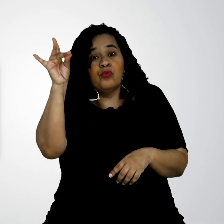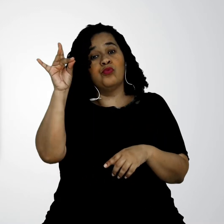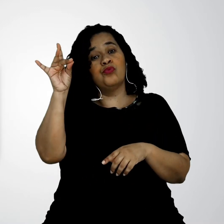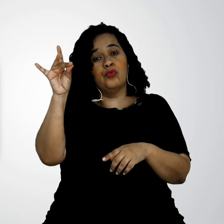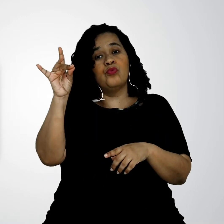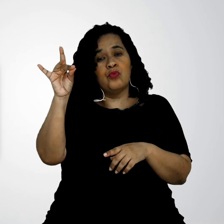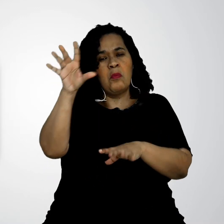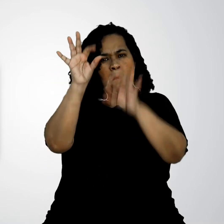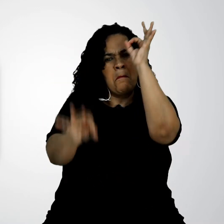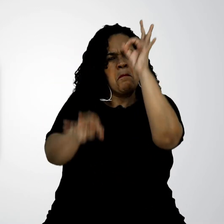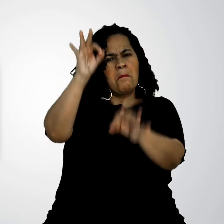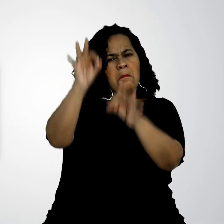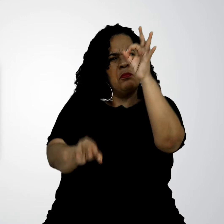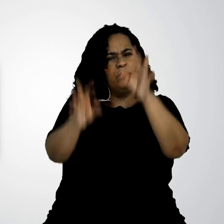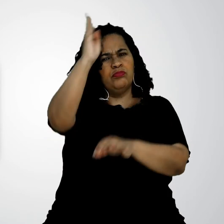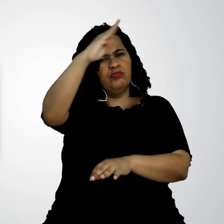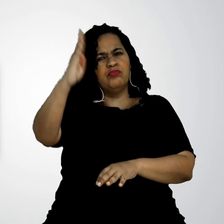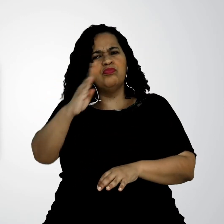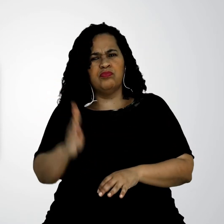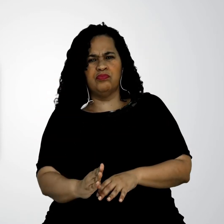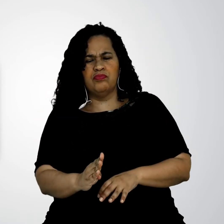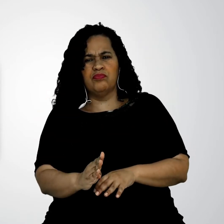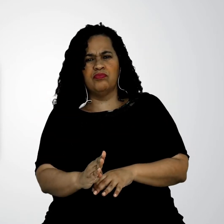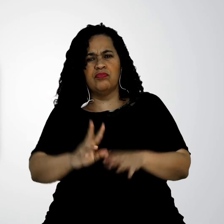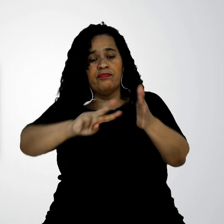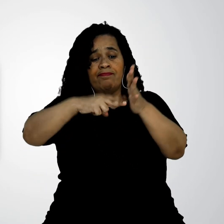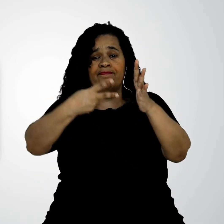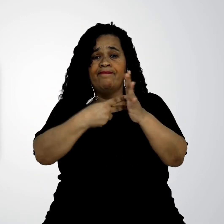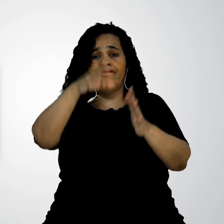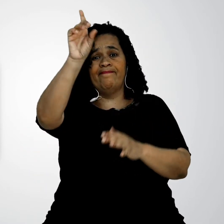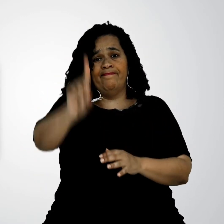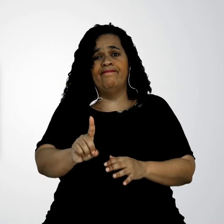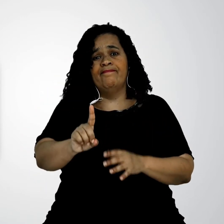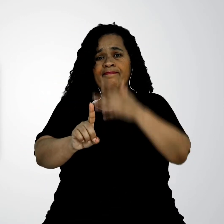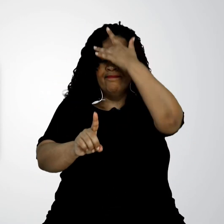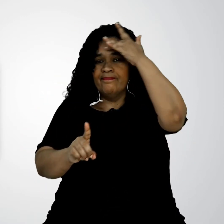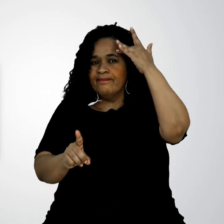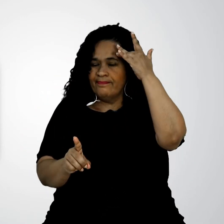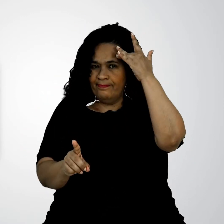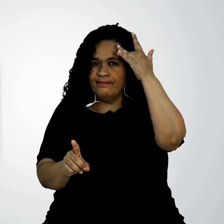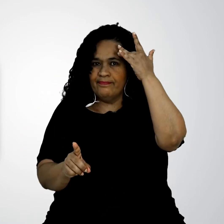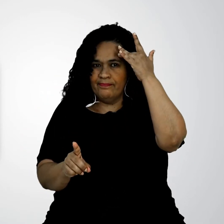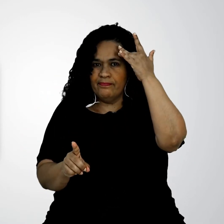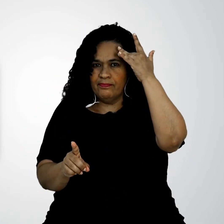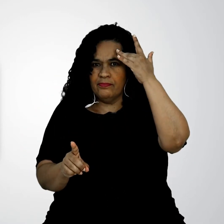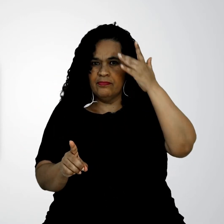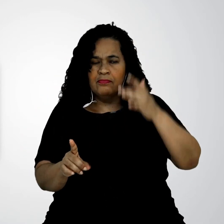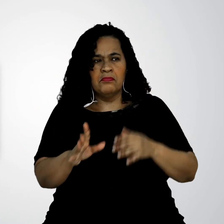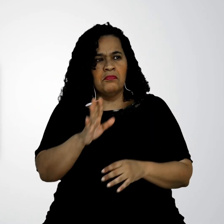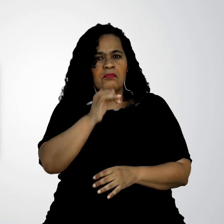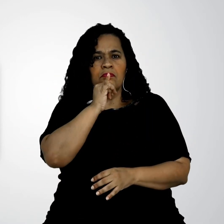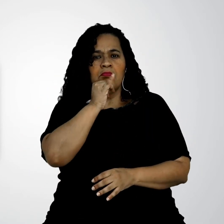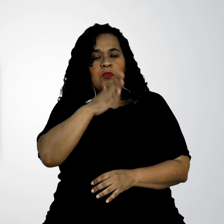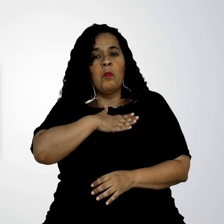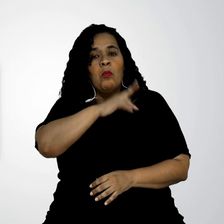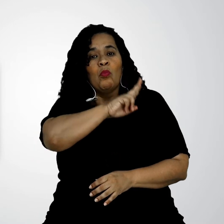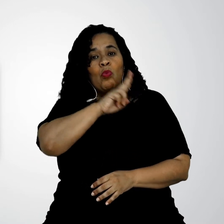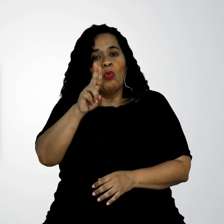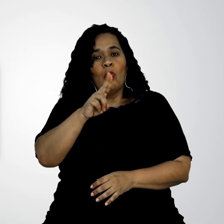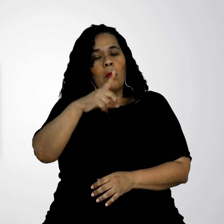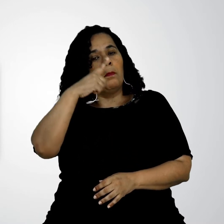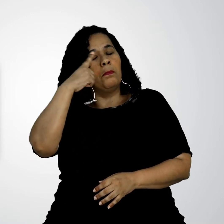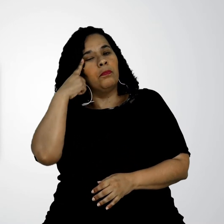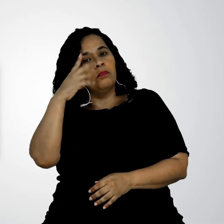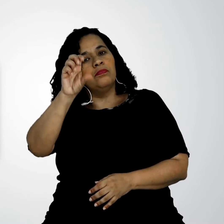Justiça Brasileira, é um direito mesmo. Então a pessoa pode, eu me chamo Samuel, mas eu poderia dizer